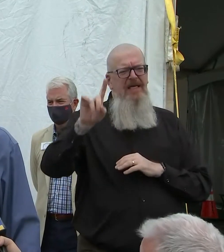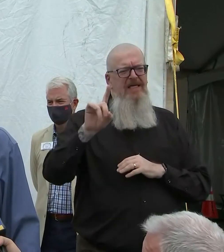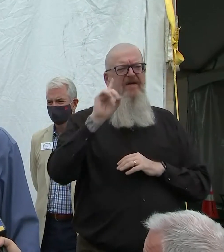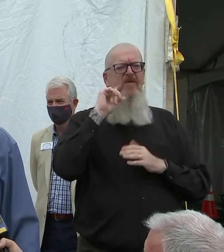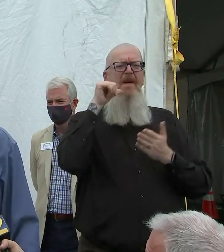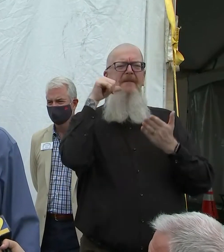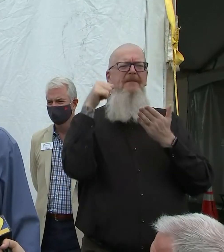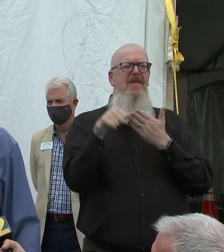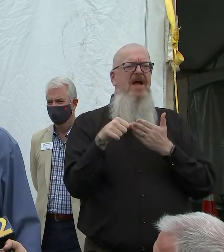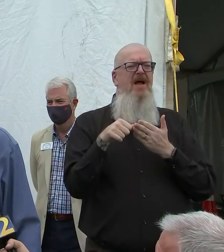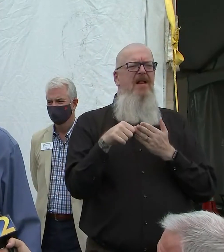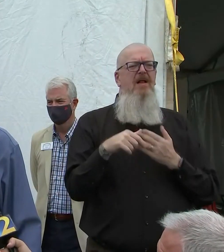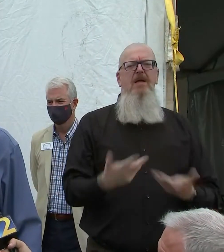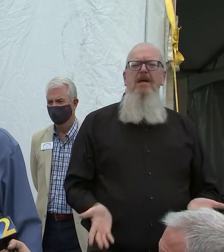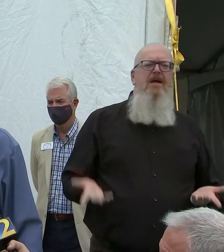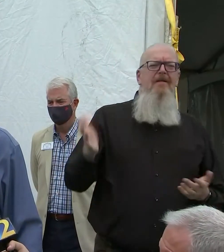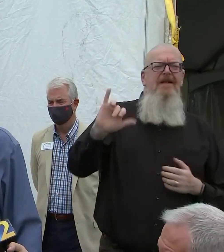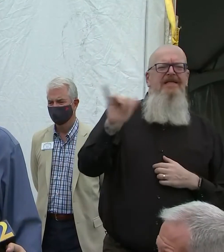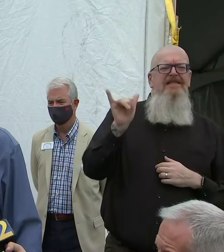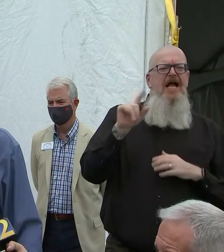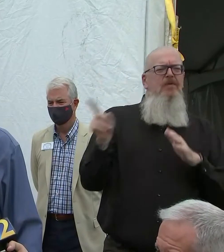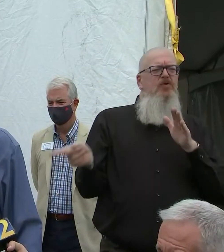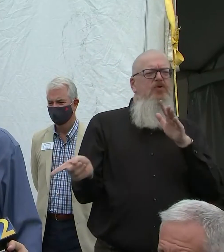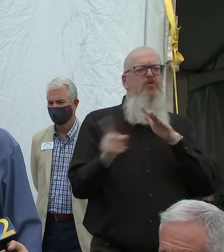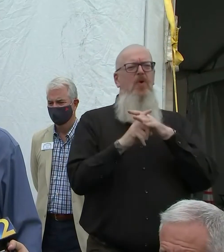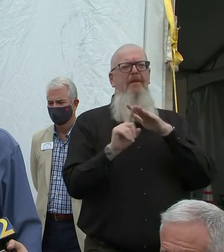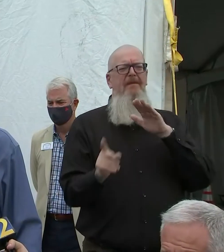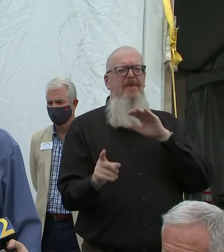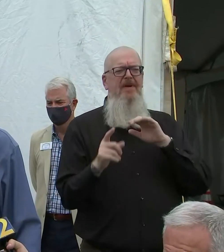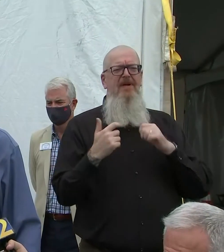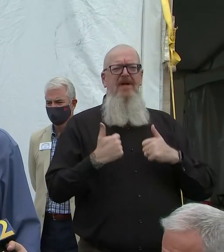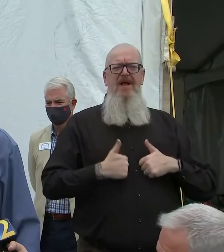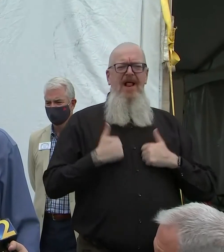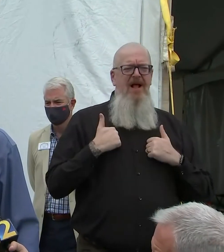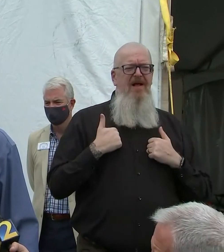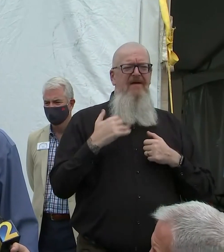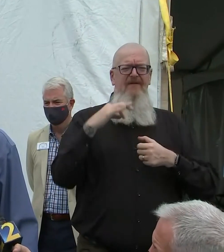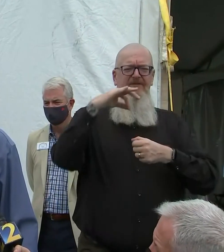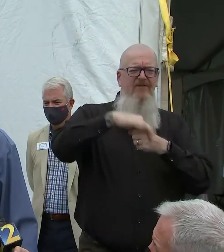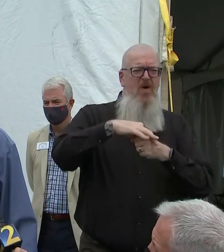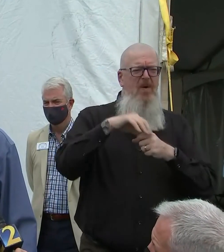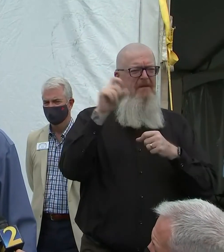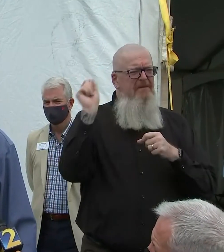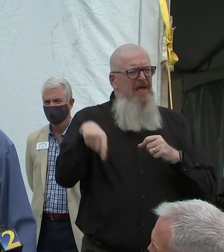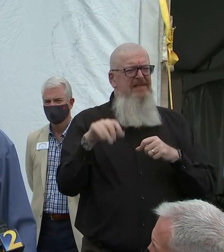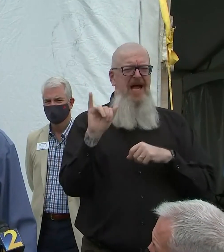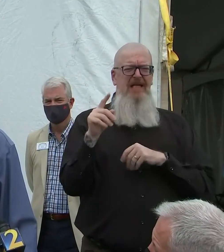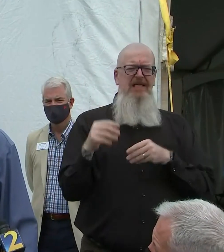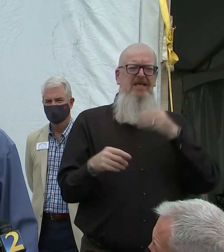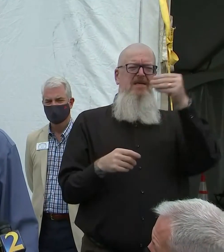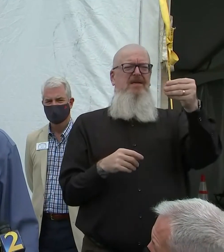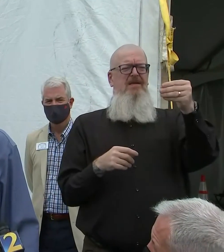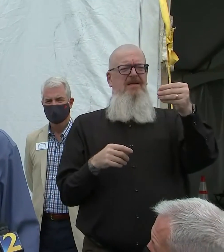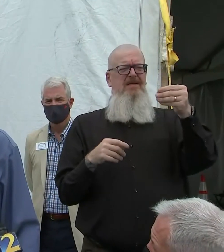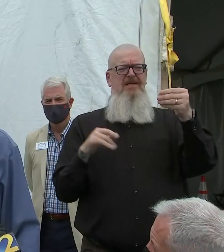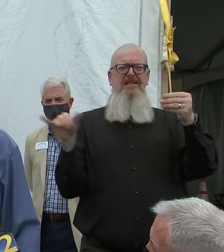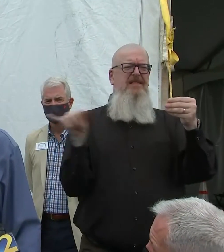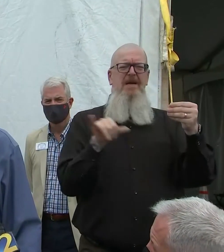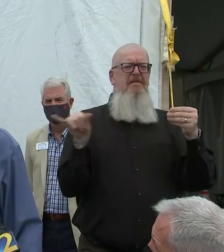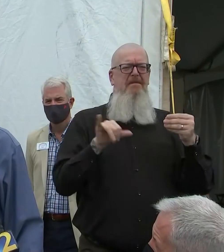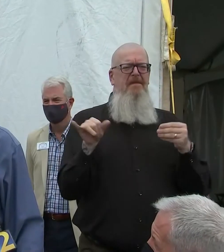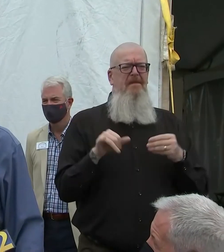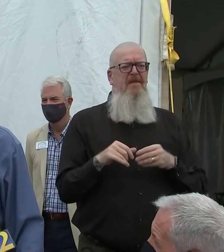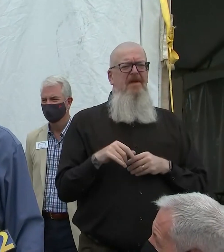ha desatado la indignación en muchos votantes políticos, boicots en las corporaciones y eventos deportivos en Georgia